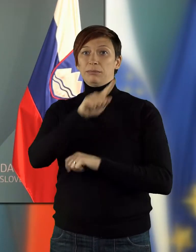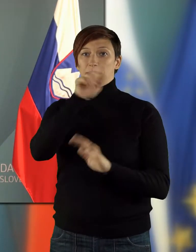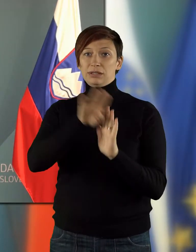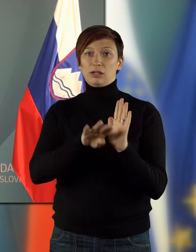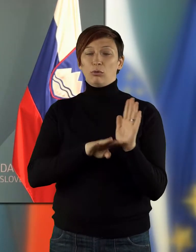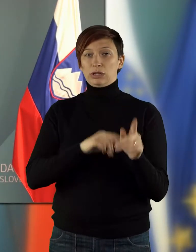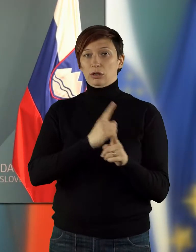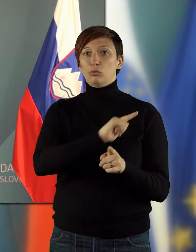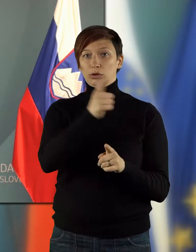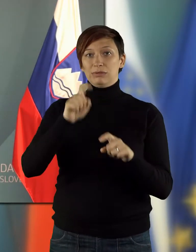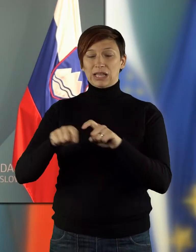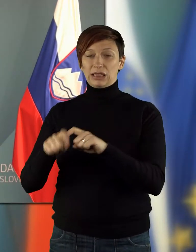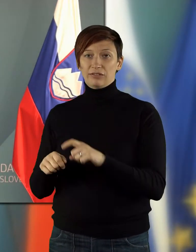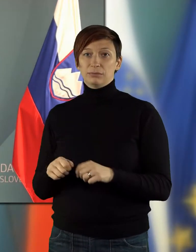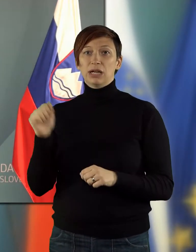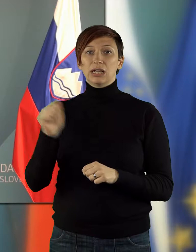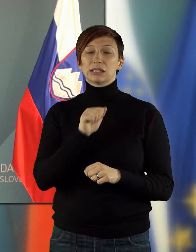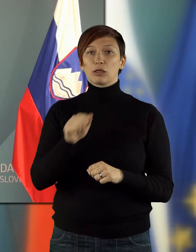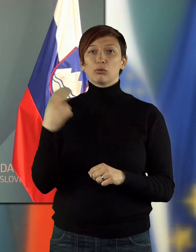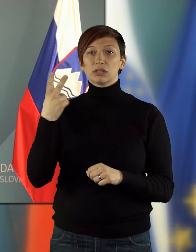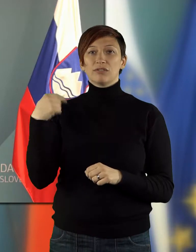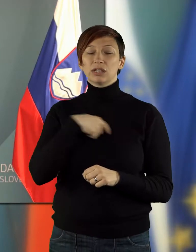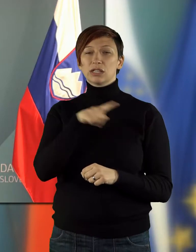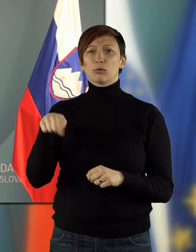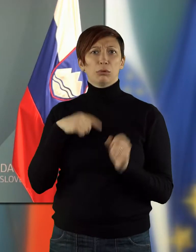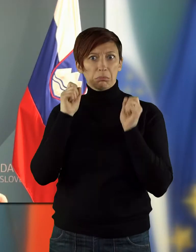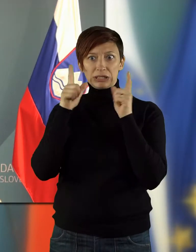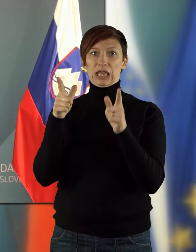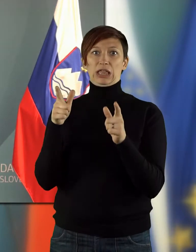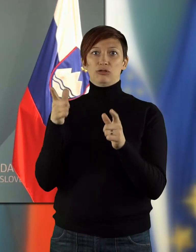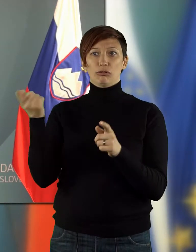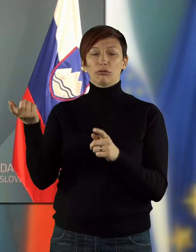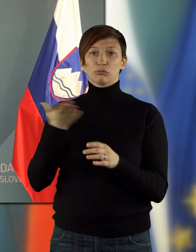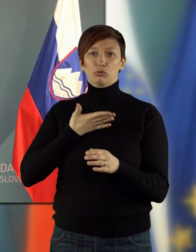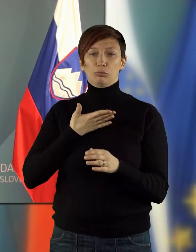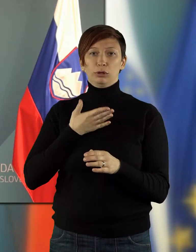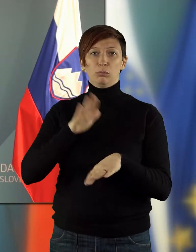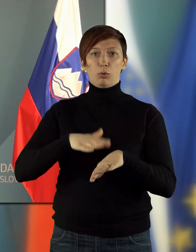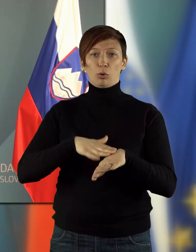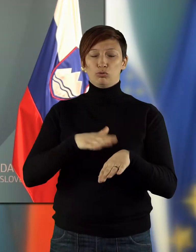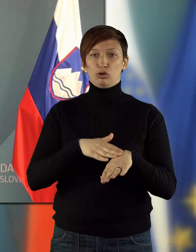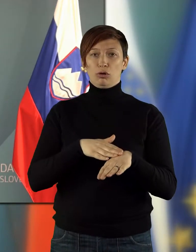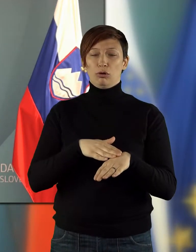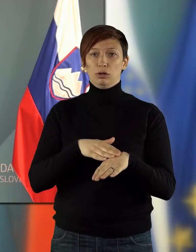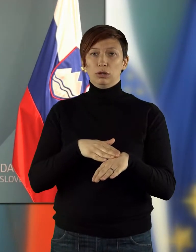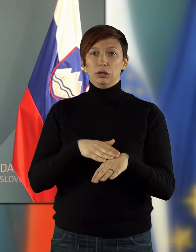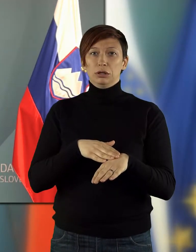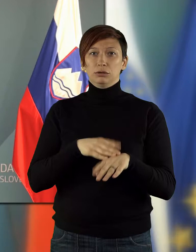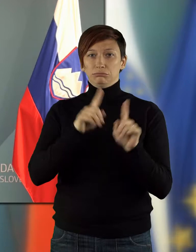spremembami zakonodaje in ostalimi zadevami. In zato seveda smo bili presenečeni, ko smo dobili to